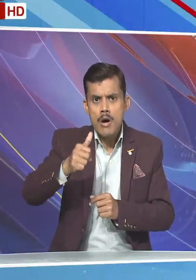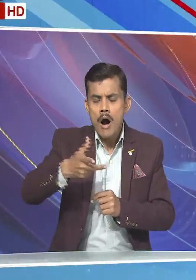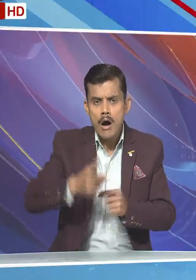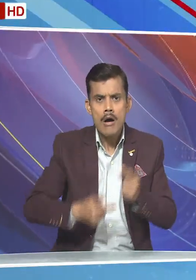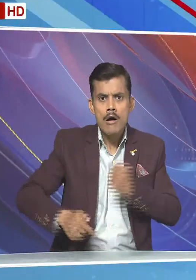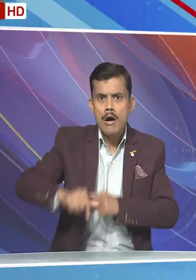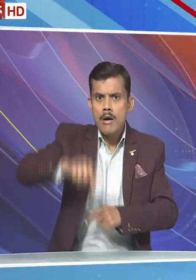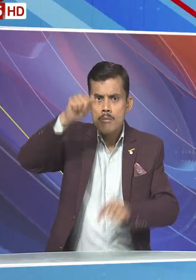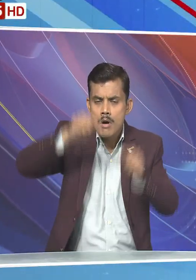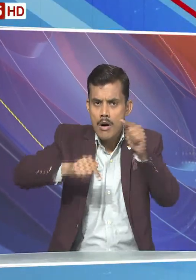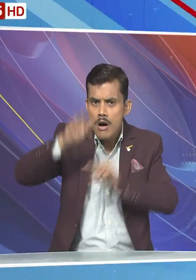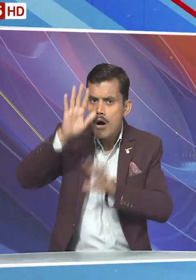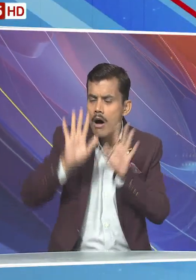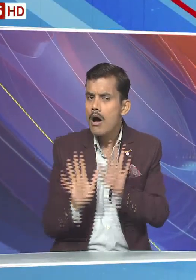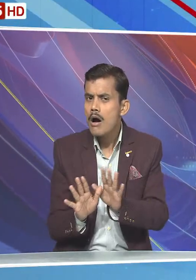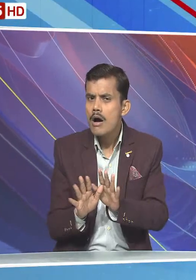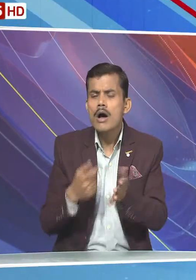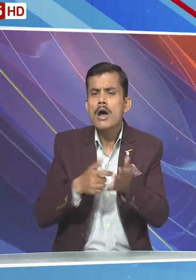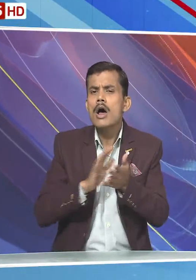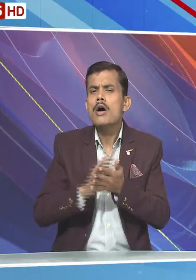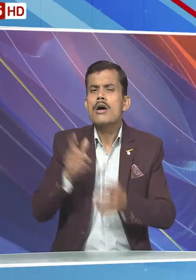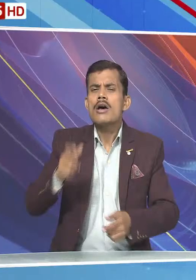मैं